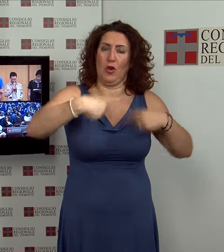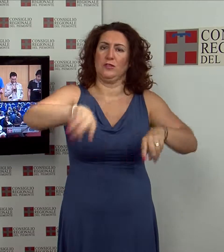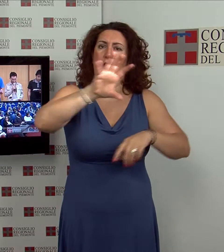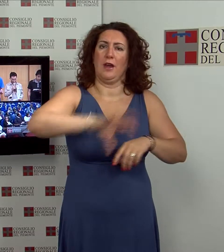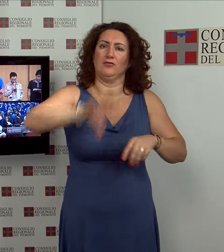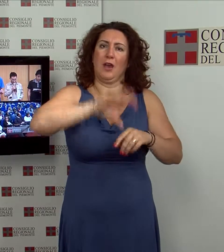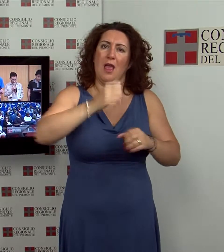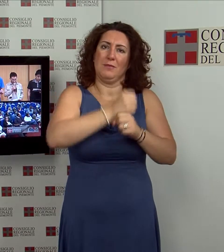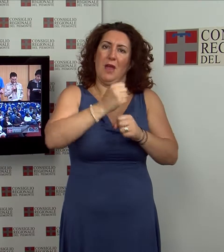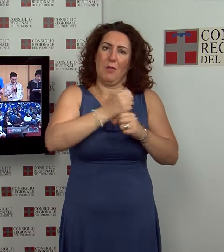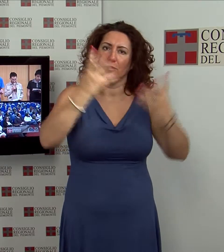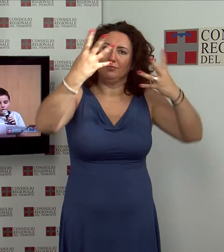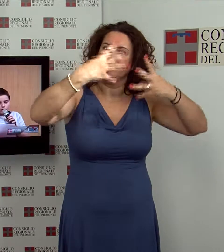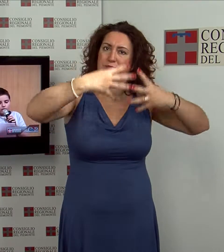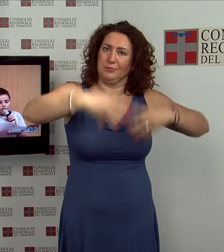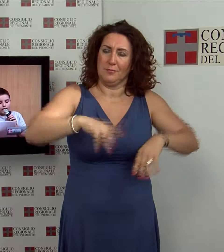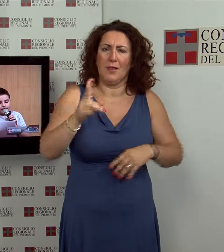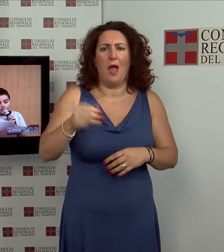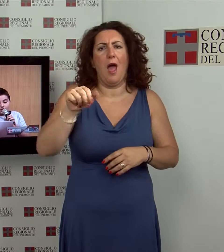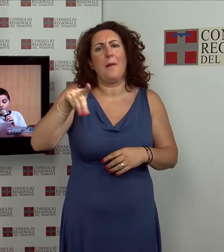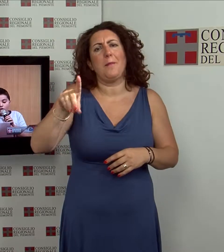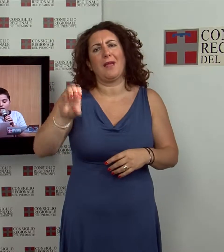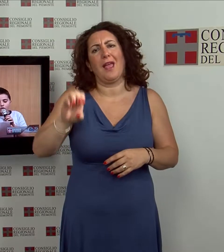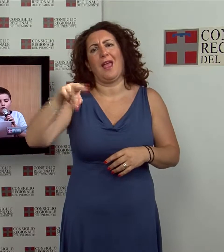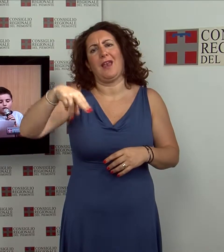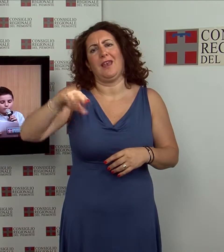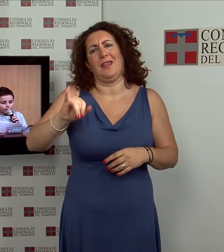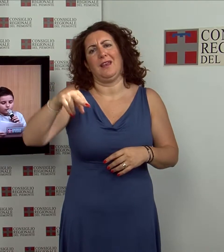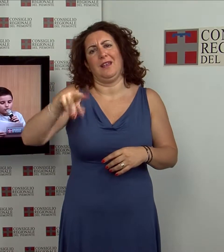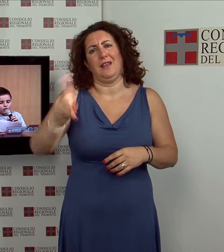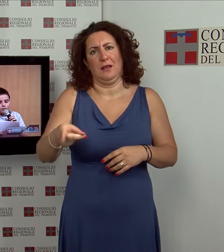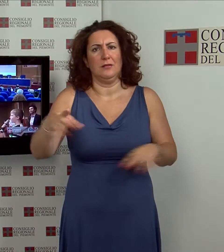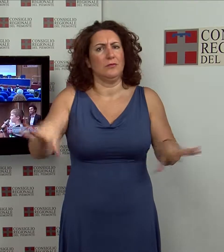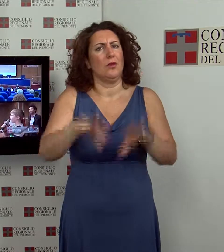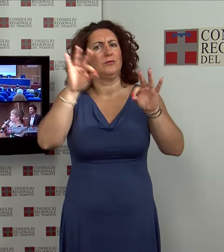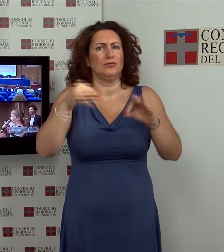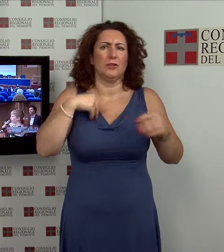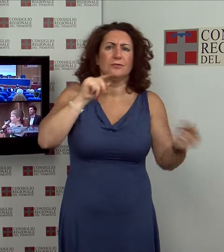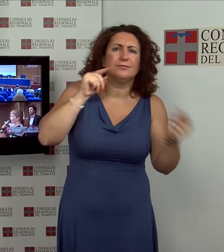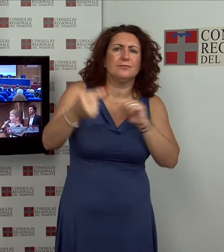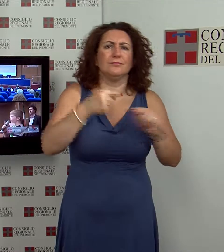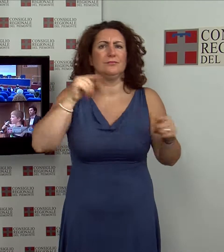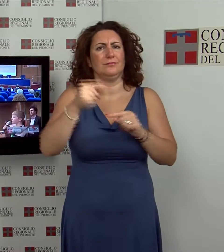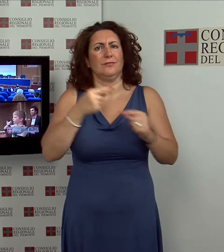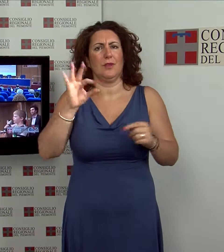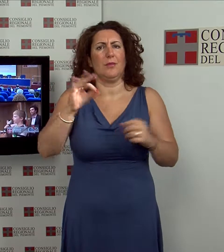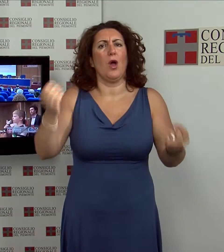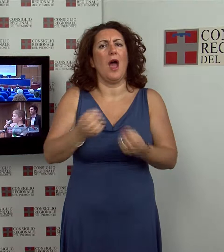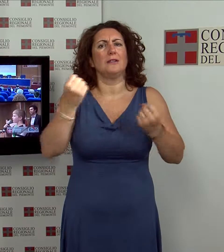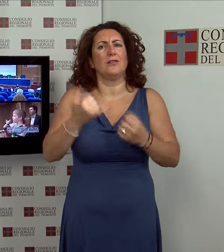ha rappresentato un'occasione per consentire ai giovanissimi amministratori di mettere in comune le attività realizzate negli ultimi due anni e permettere